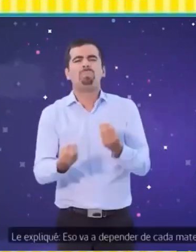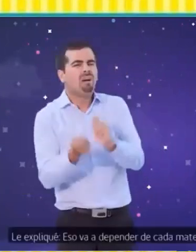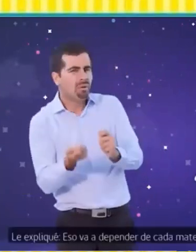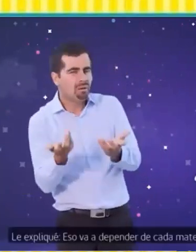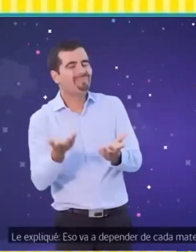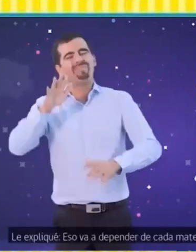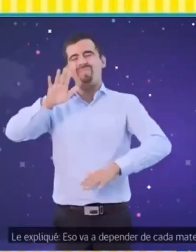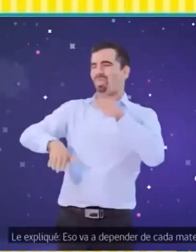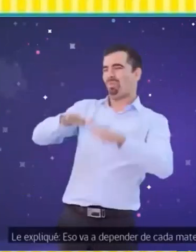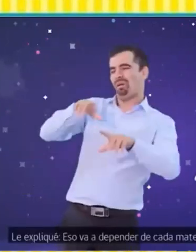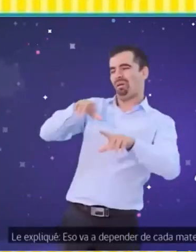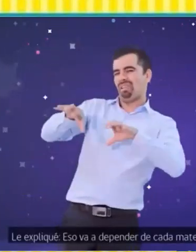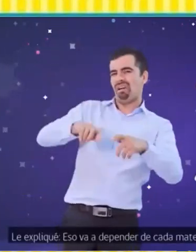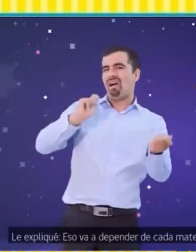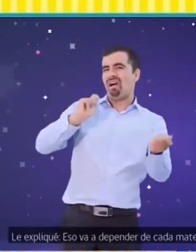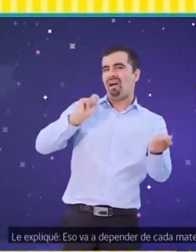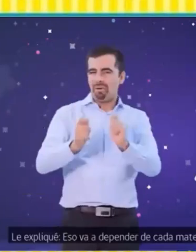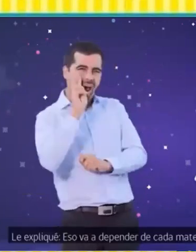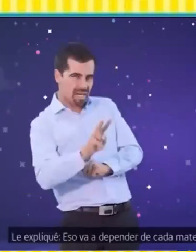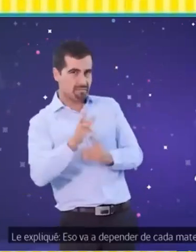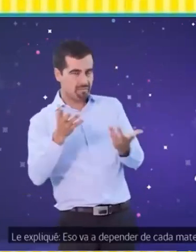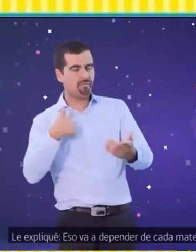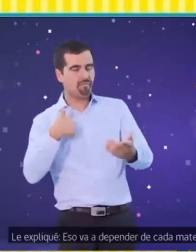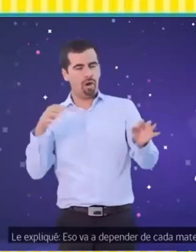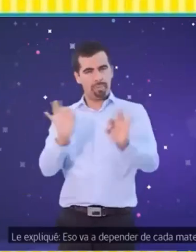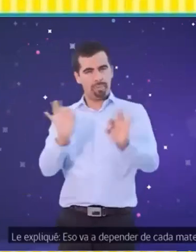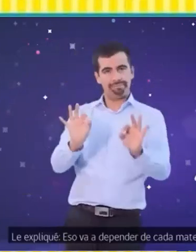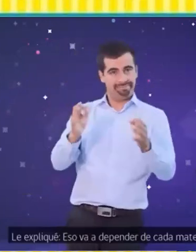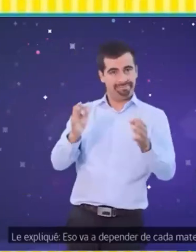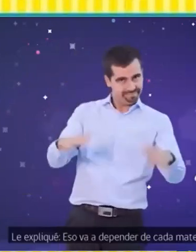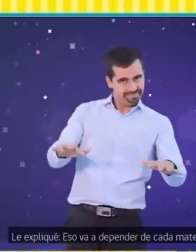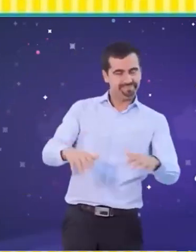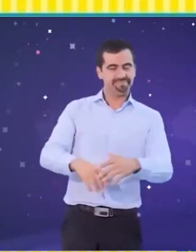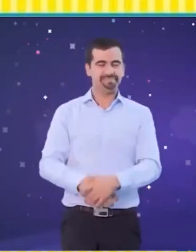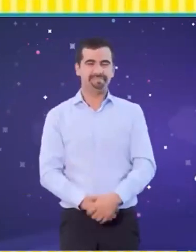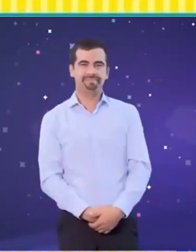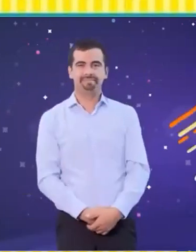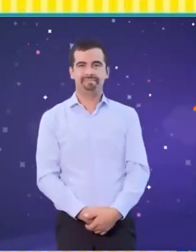Le expliqué, eso va a depender de cada material y de lo que apliquemos.